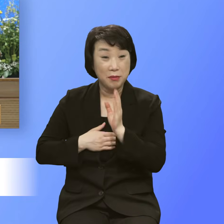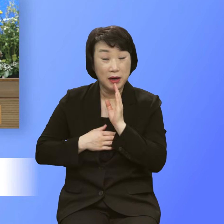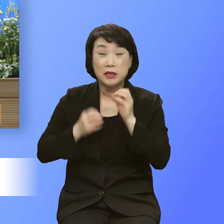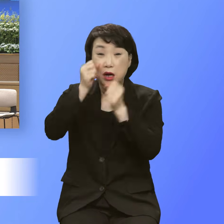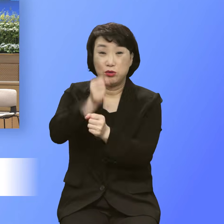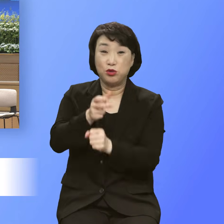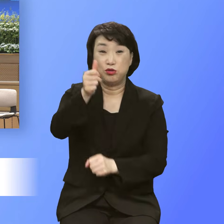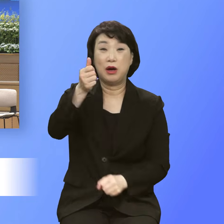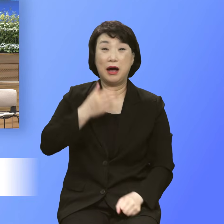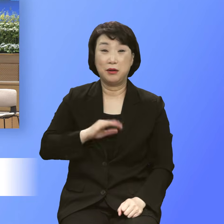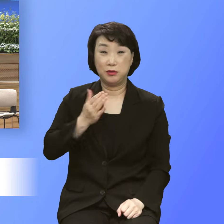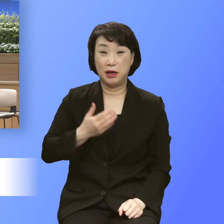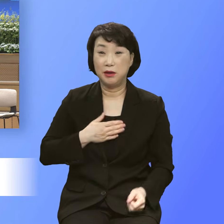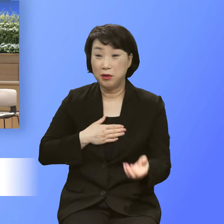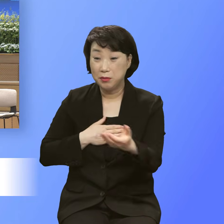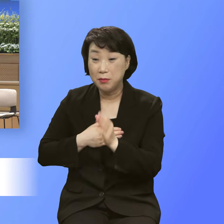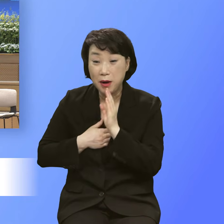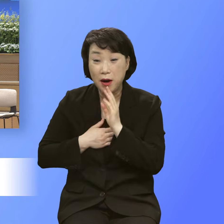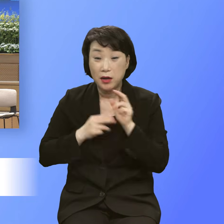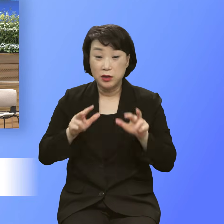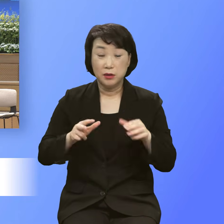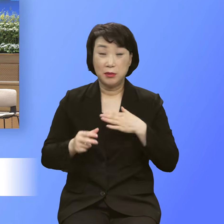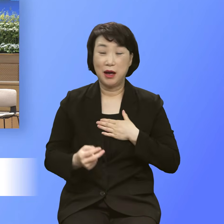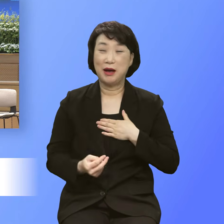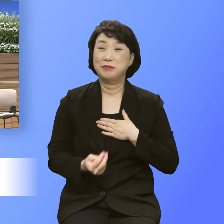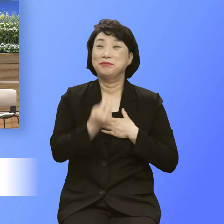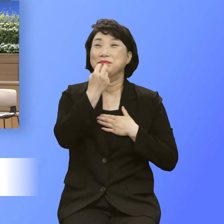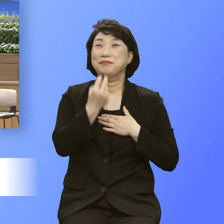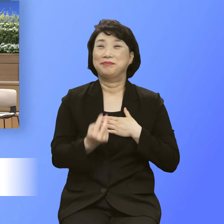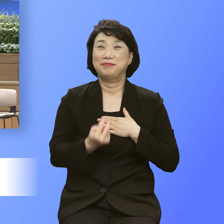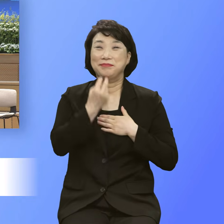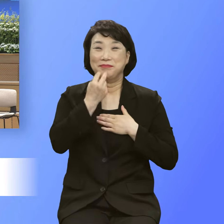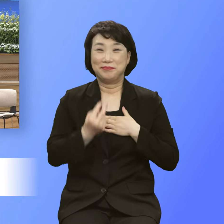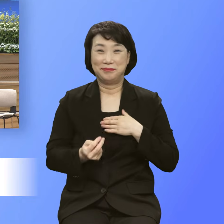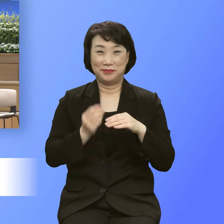알지 않냐 이 말이야. 지금 내가 공기를 마셔요.